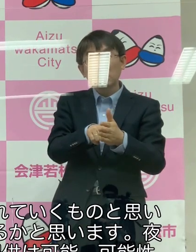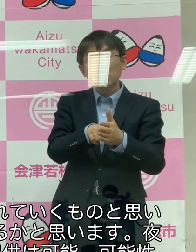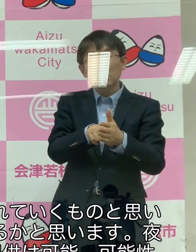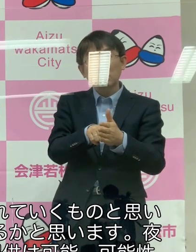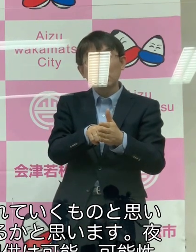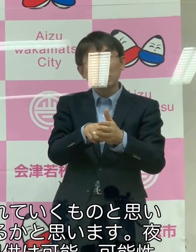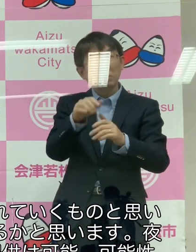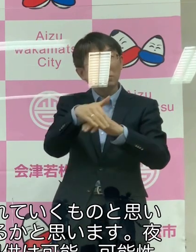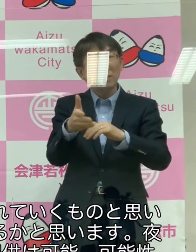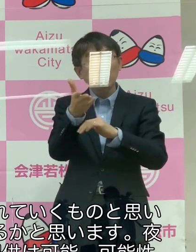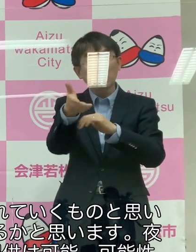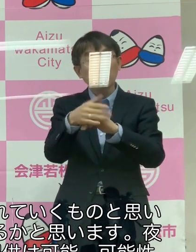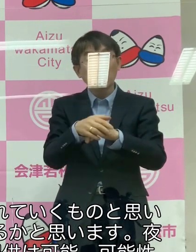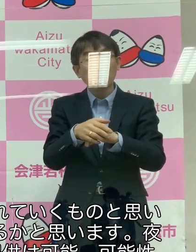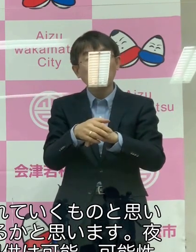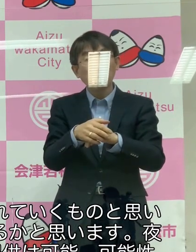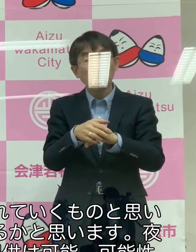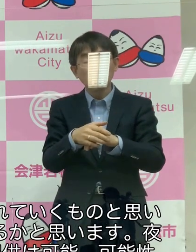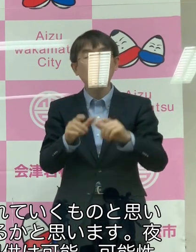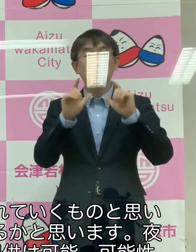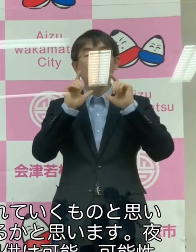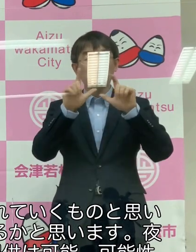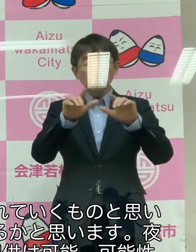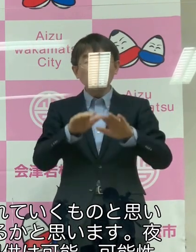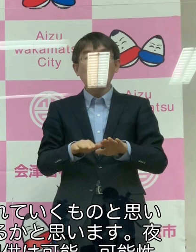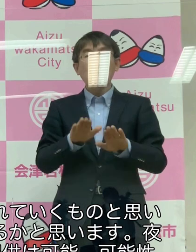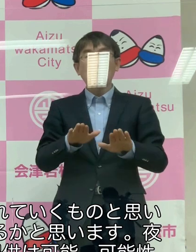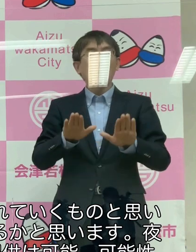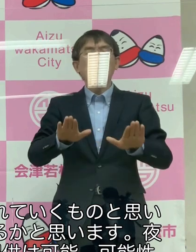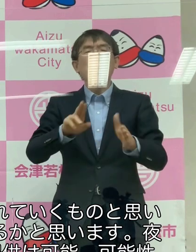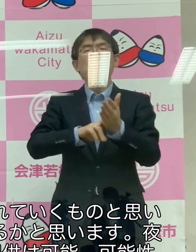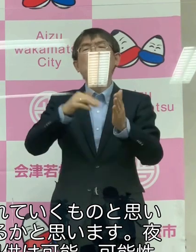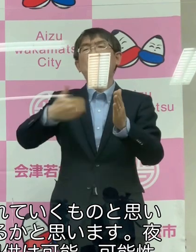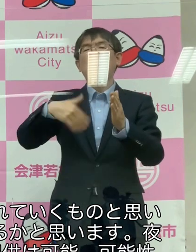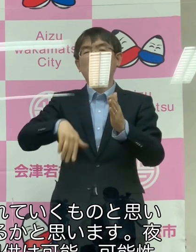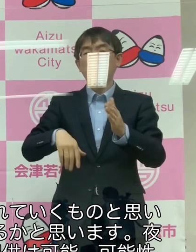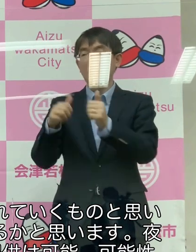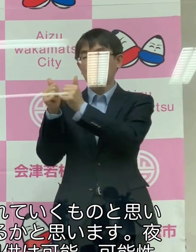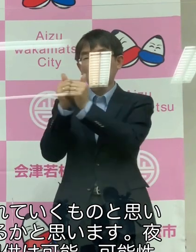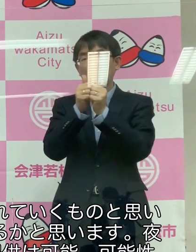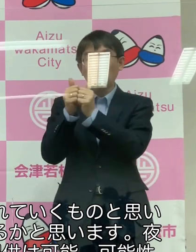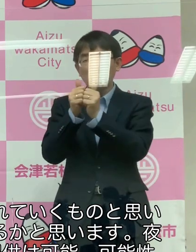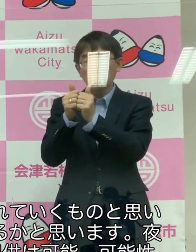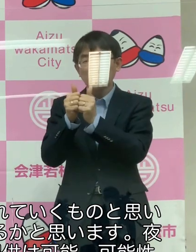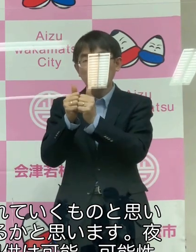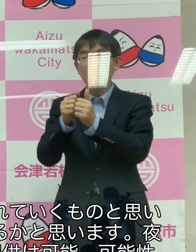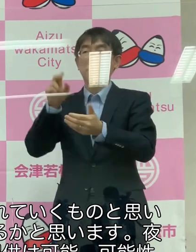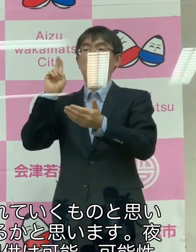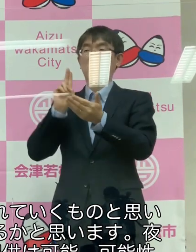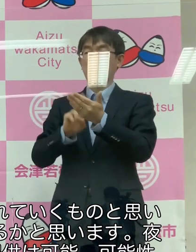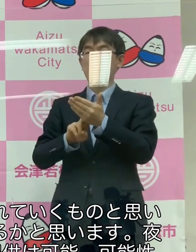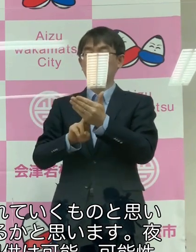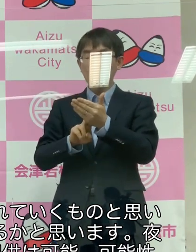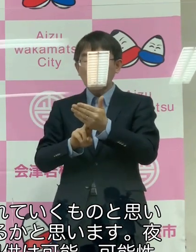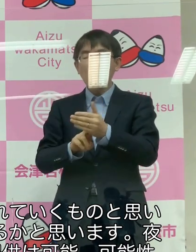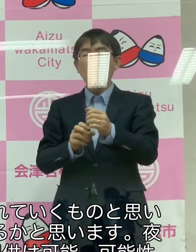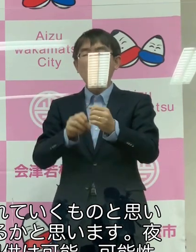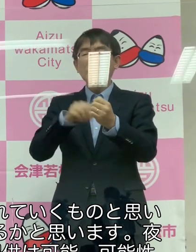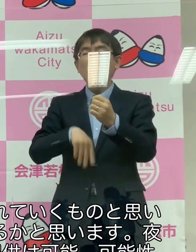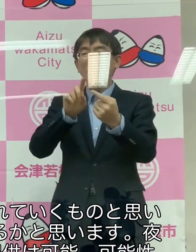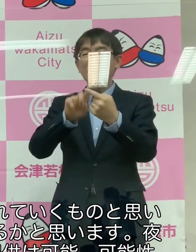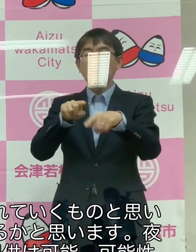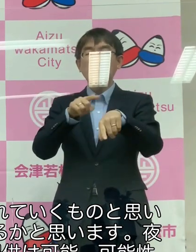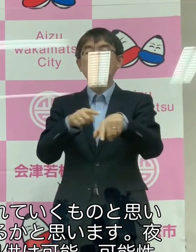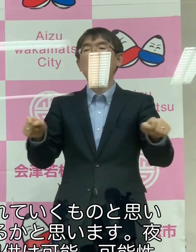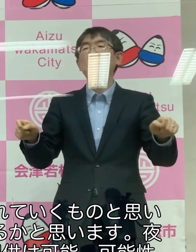協議の中で決定されていくものと思いますが、時間、時短は中心になろうかと思います。8